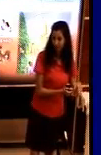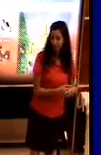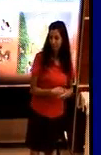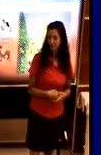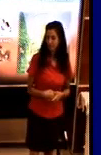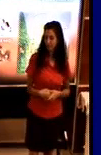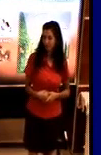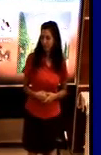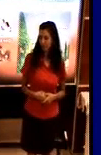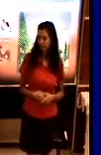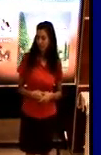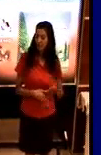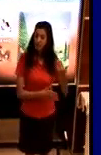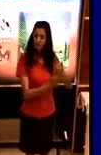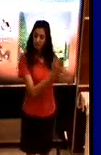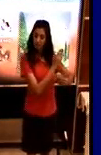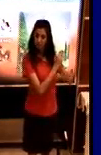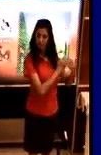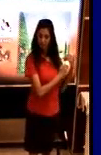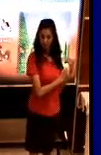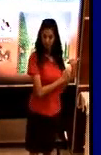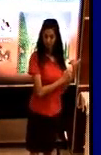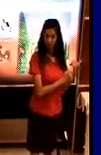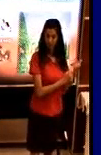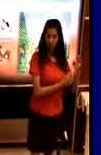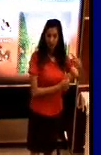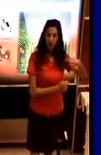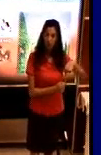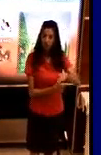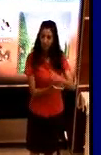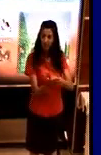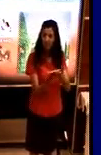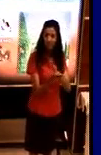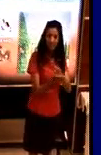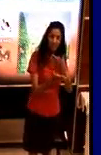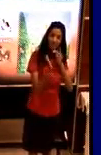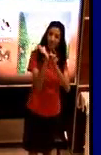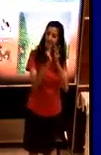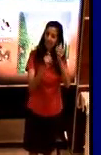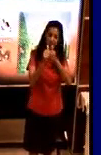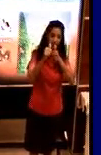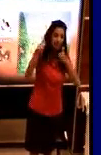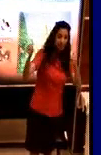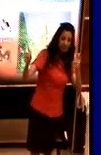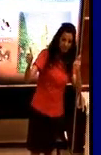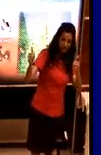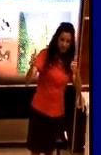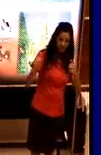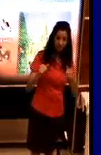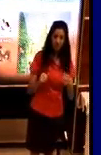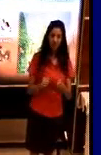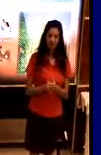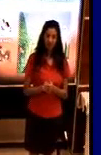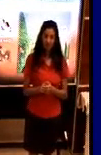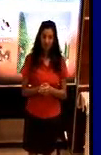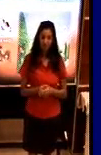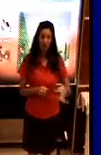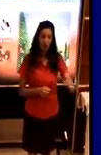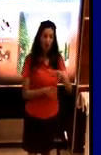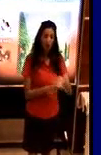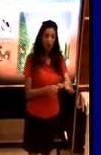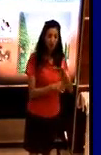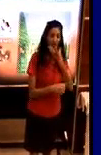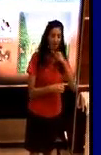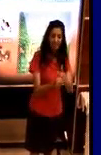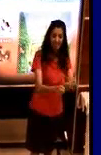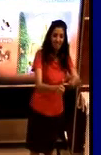paganos. En aquel tiempo estabais sin Cristo, alejados de la ciudadanía de Israel y